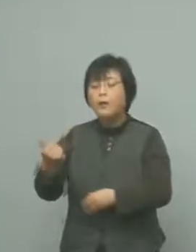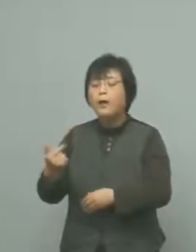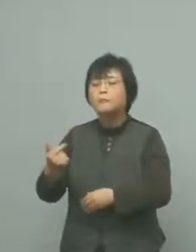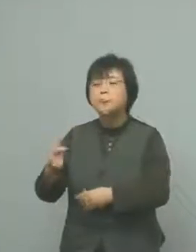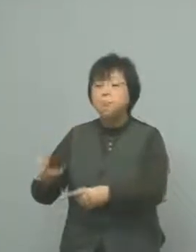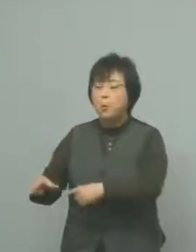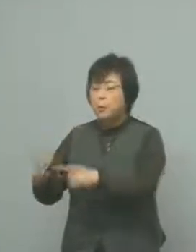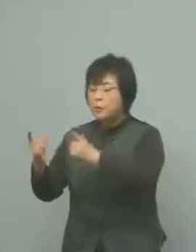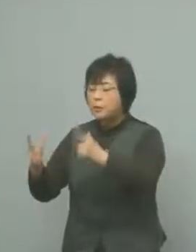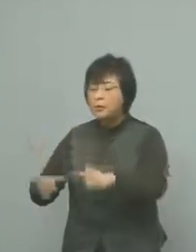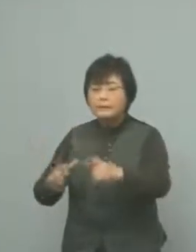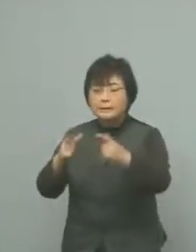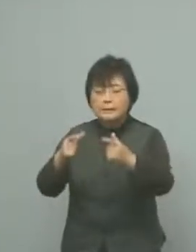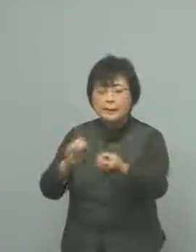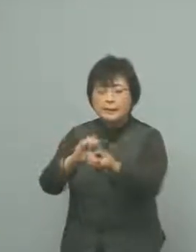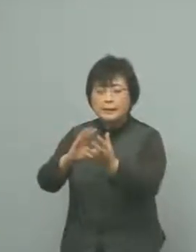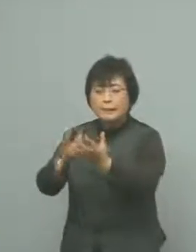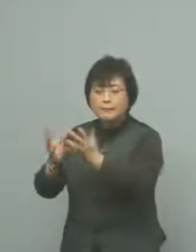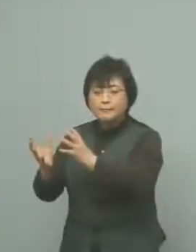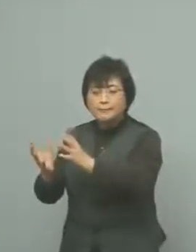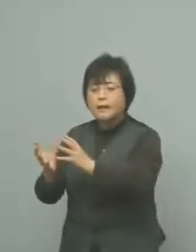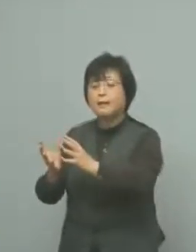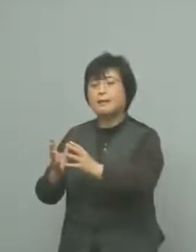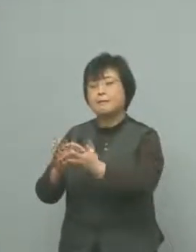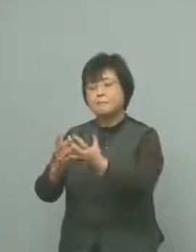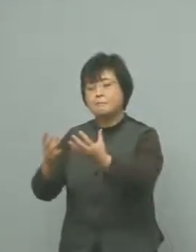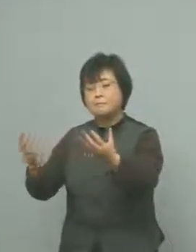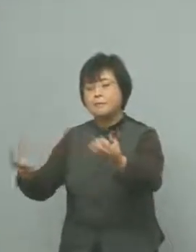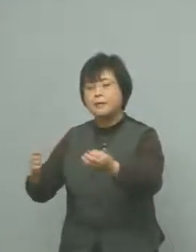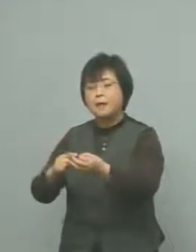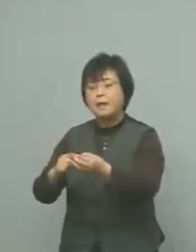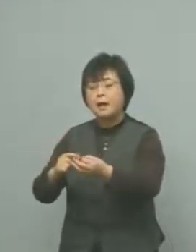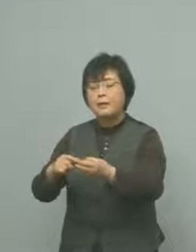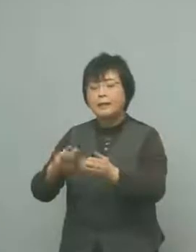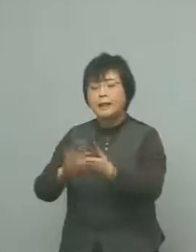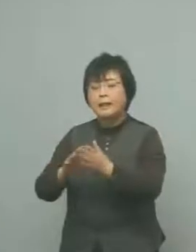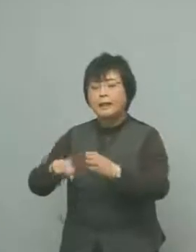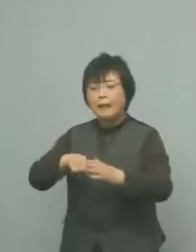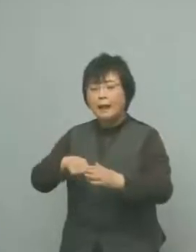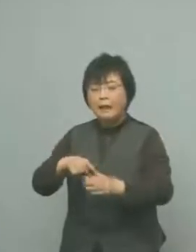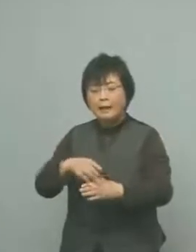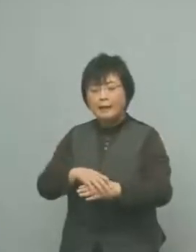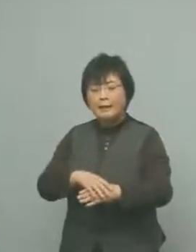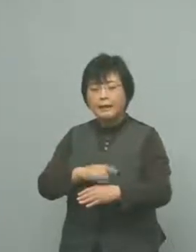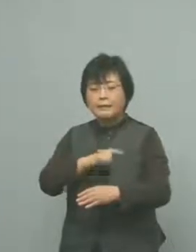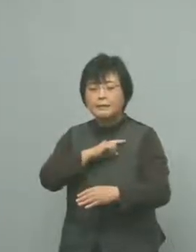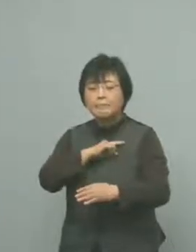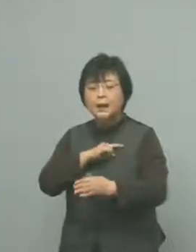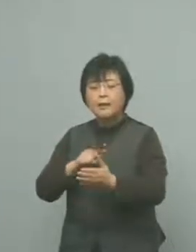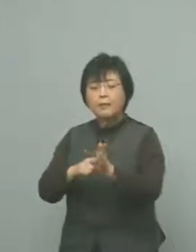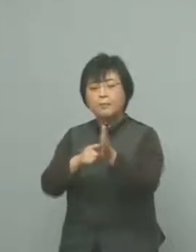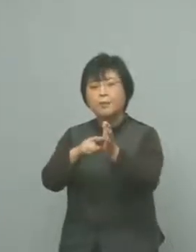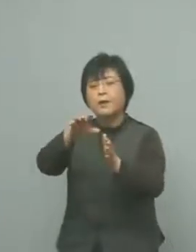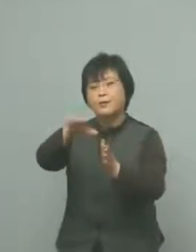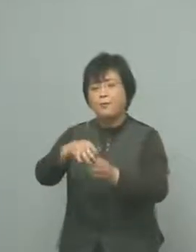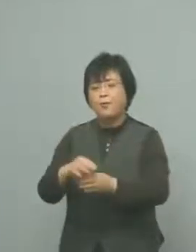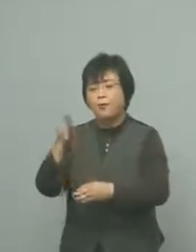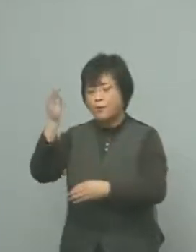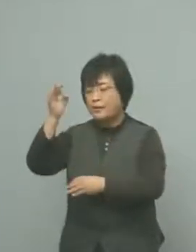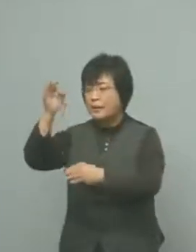もの桜が並ぶ山形市内随一の桜の名所です。日没後